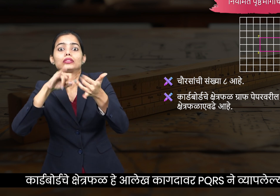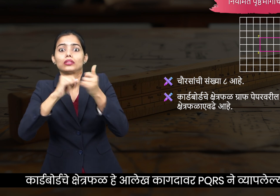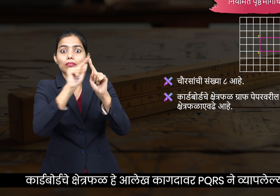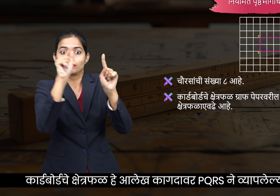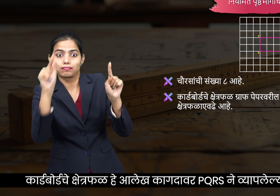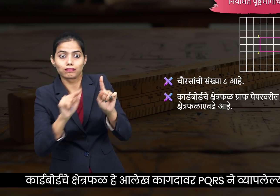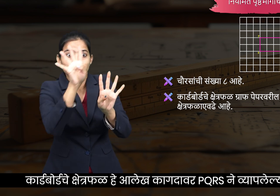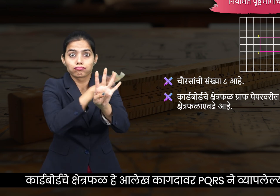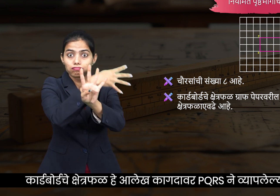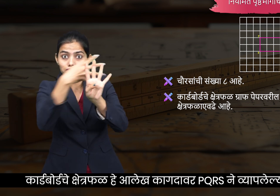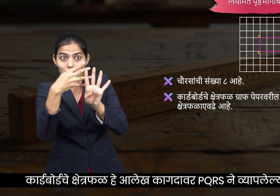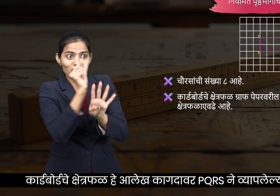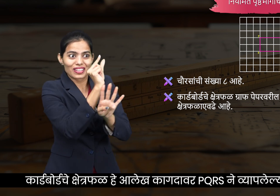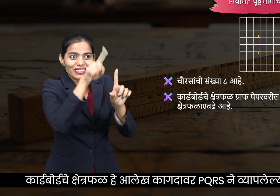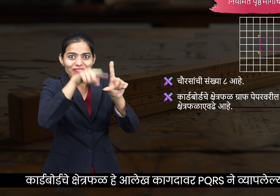क्षेत्रफळा एवढे आहे.